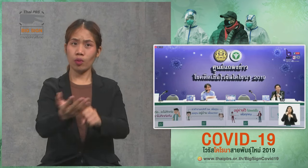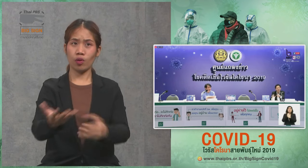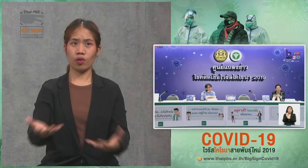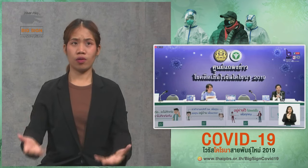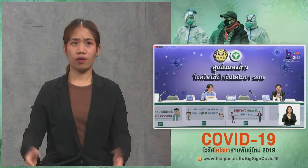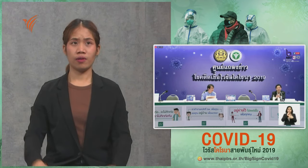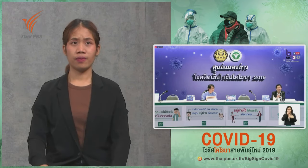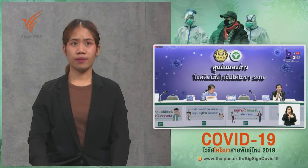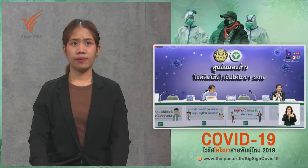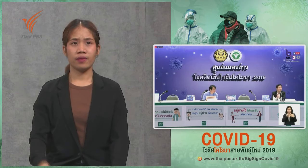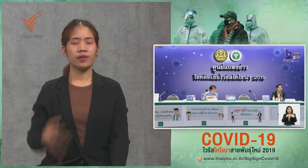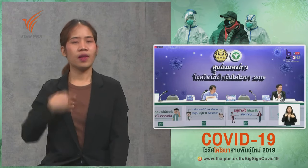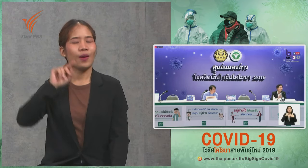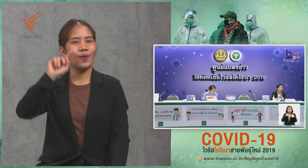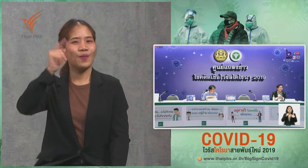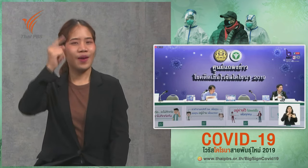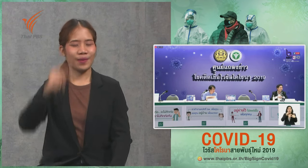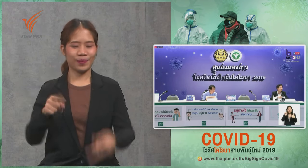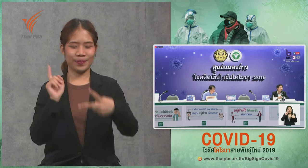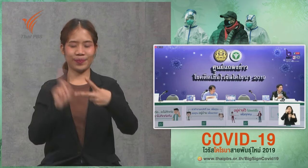ามว่าอะไรนะครับ